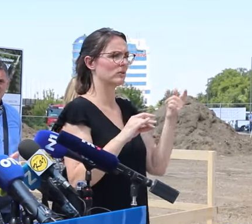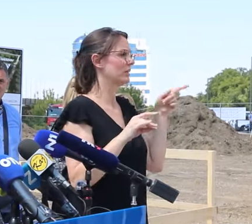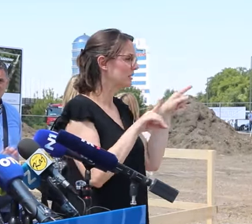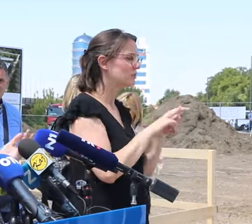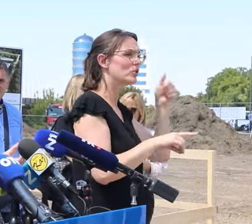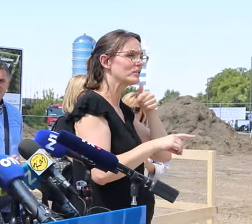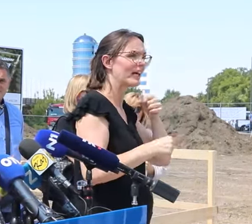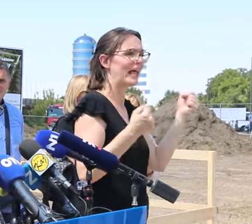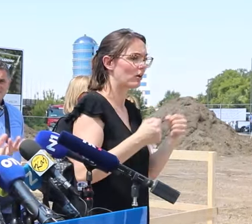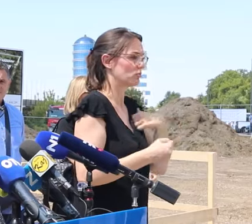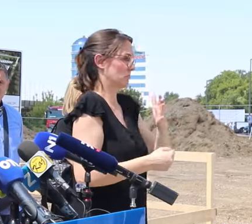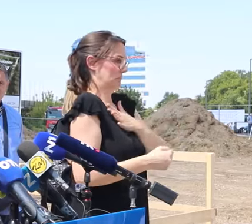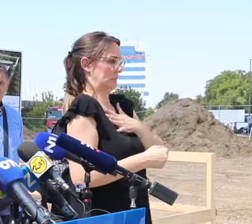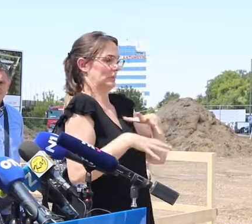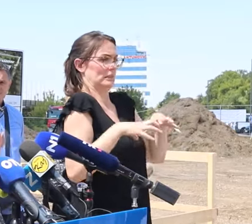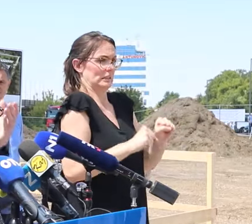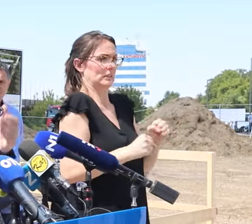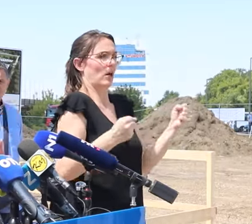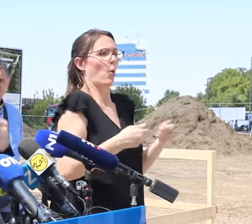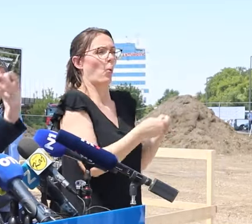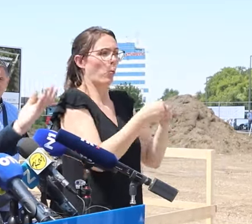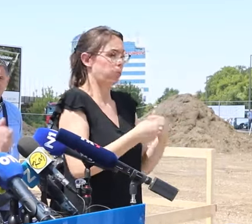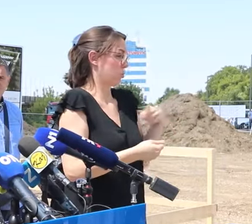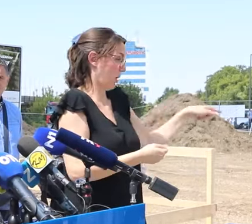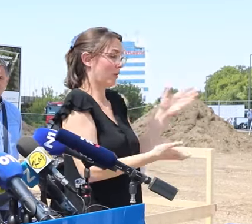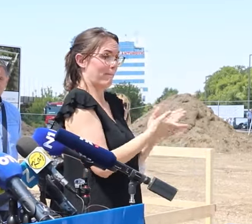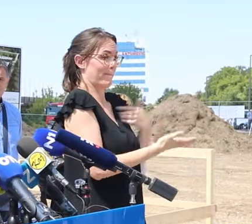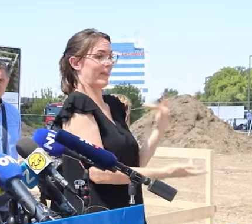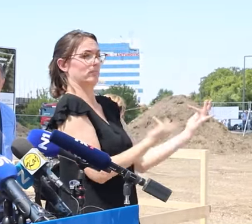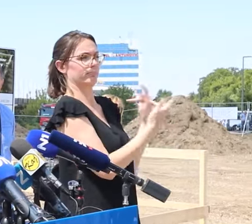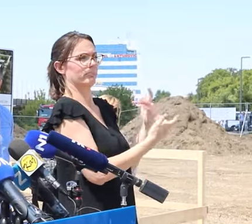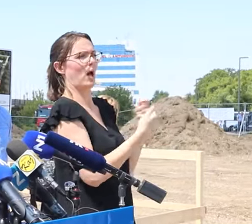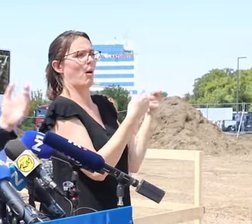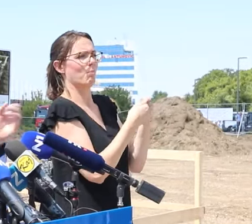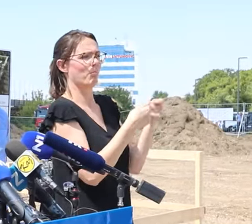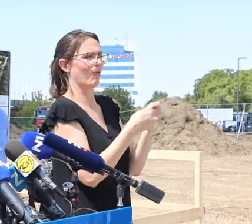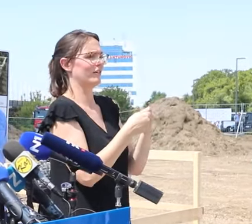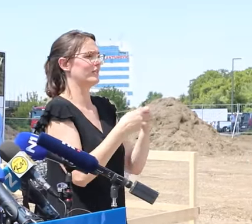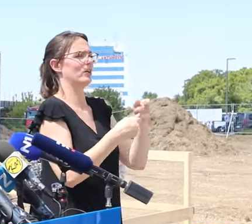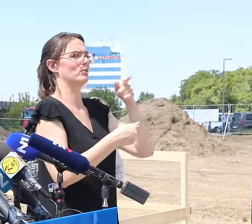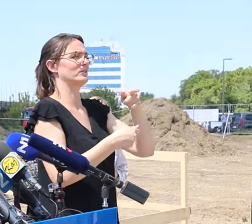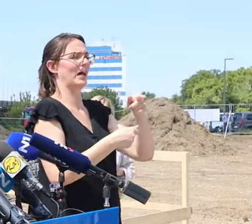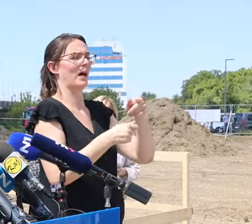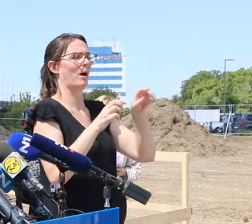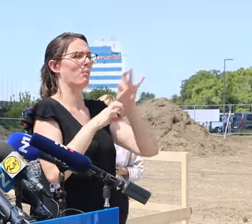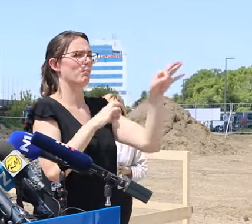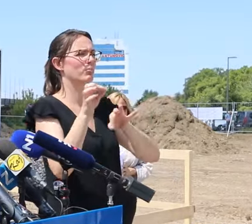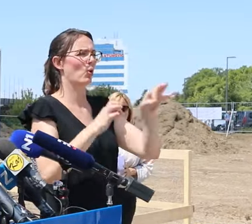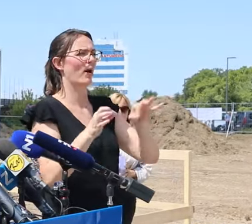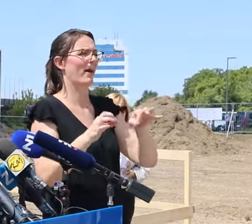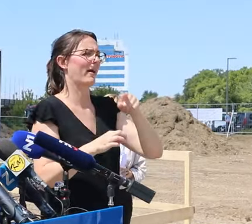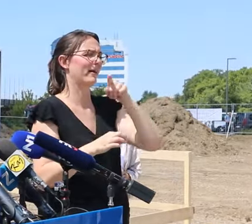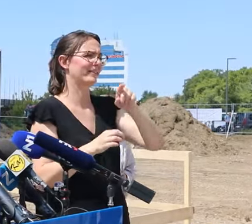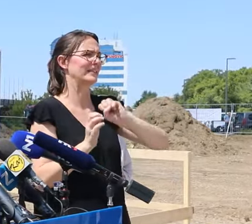zelena akcija je autonomna udruga koja me i kritizira, baš vezano uz recimo projekte oko gospodarenja otpadom uz energanu. Kako to može biti